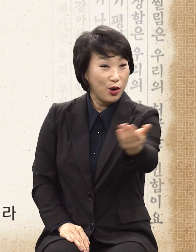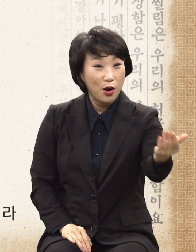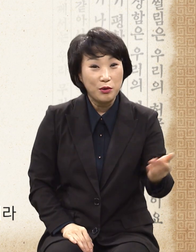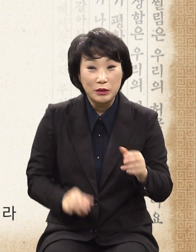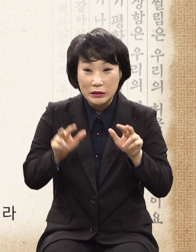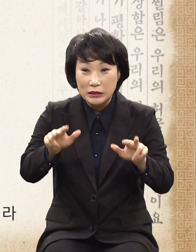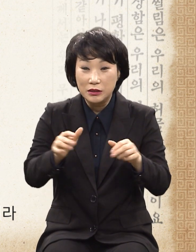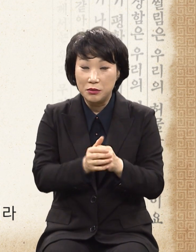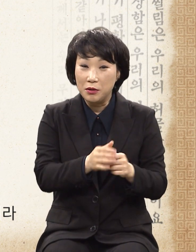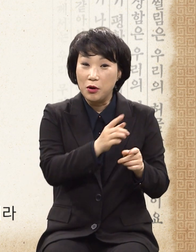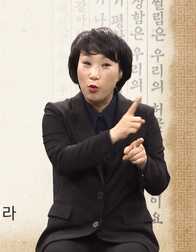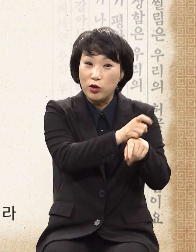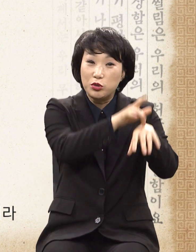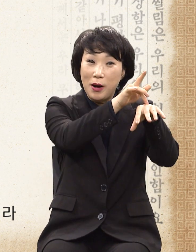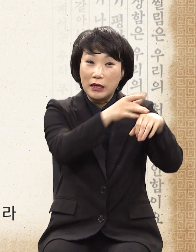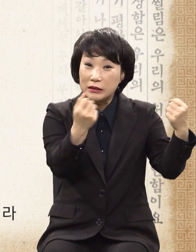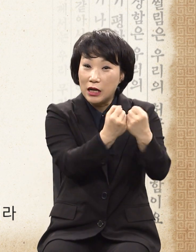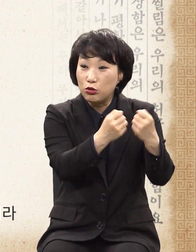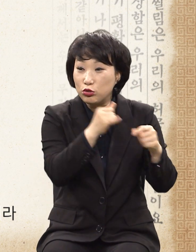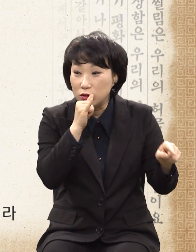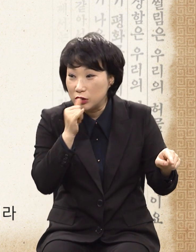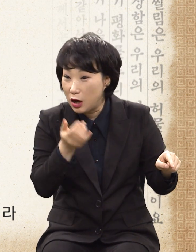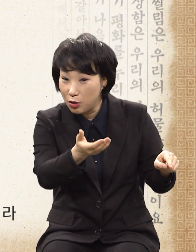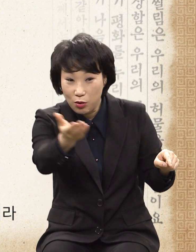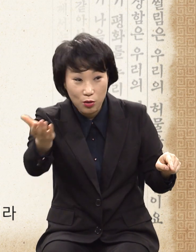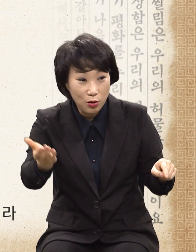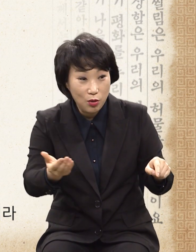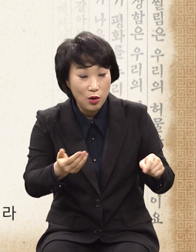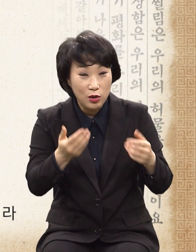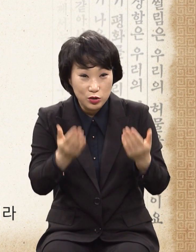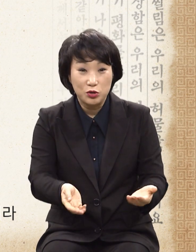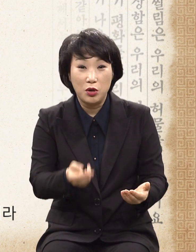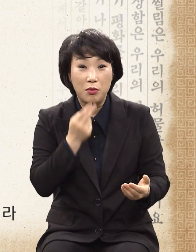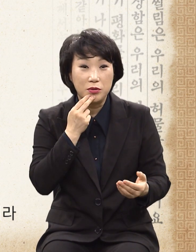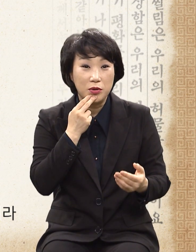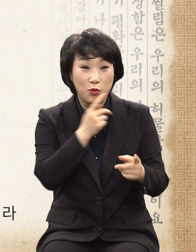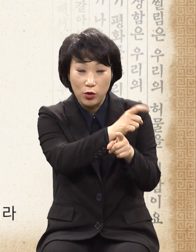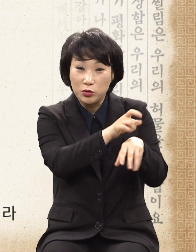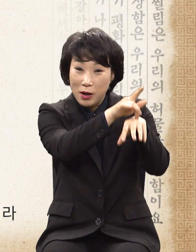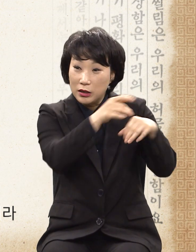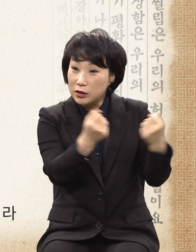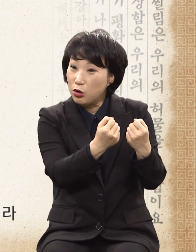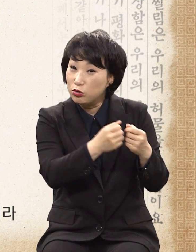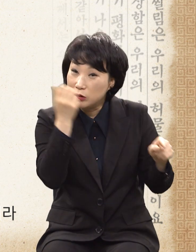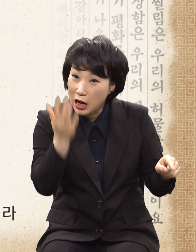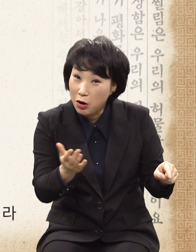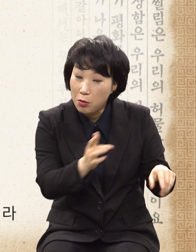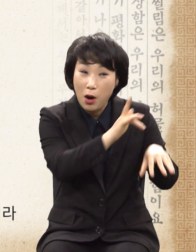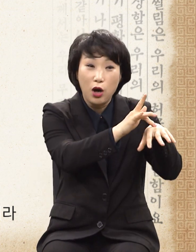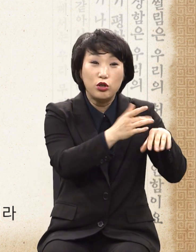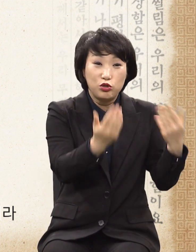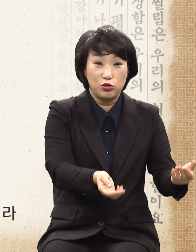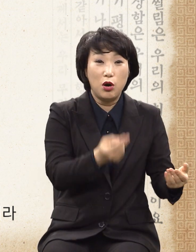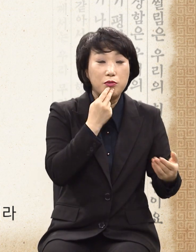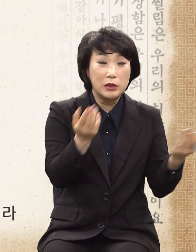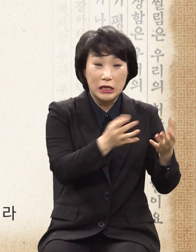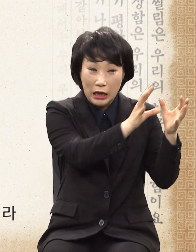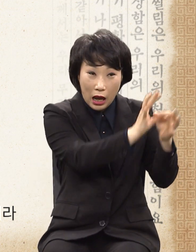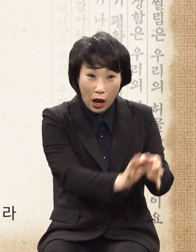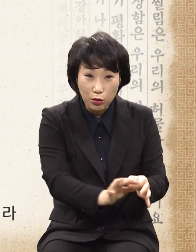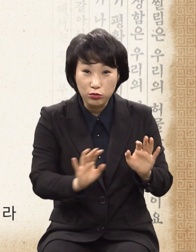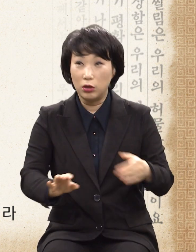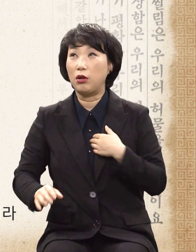여러분은 그들과 적과 싸우는 일에 쉬지 않고 있느냐 이 말이요. 적은 쉬지 않고 역사하는데